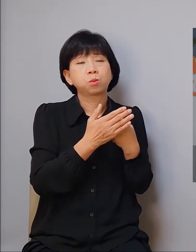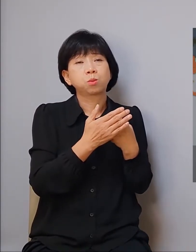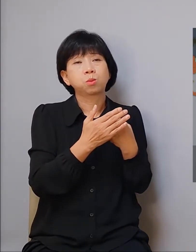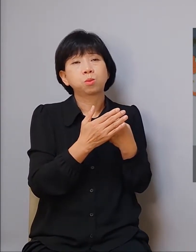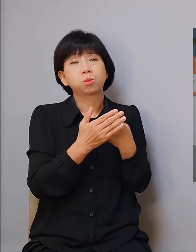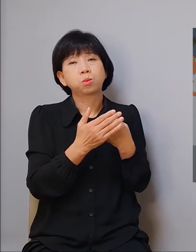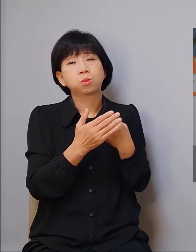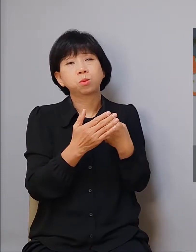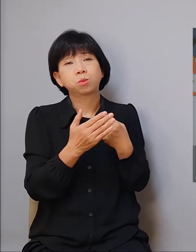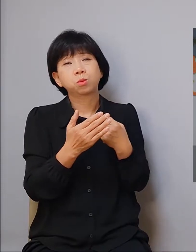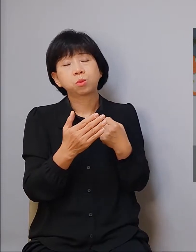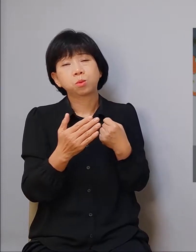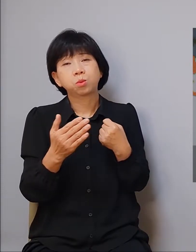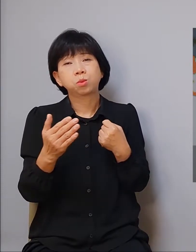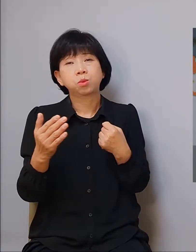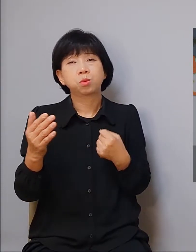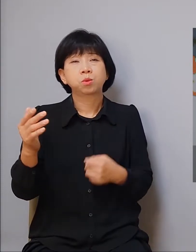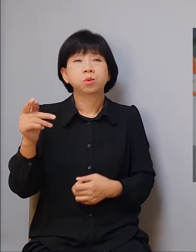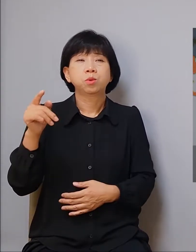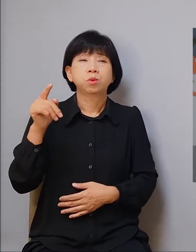은혜요